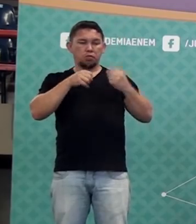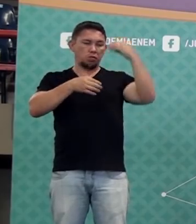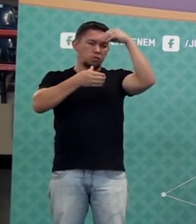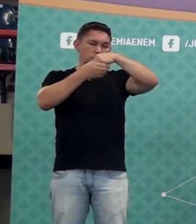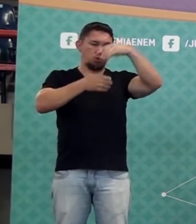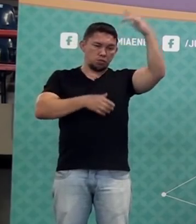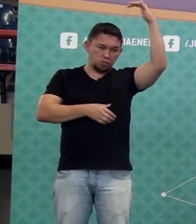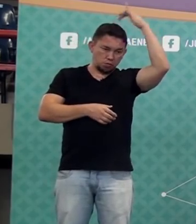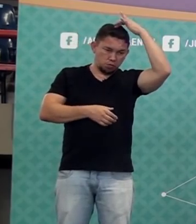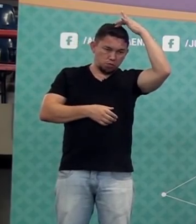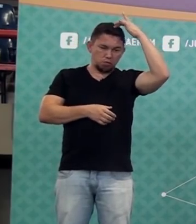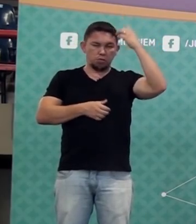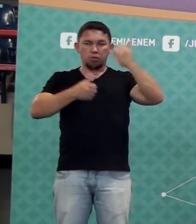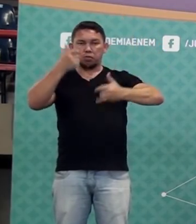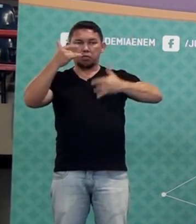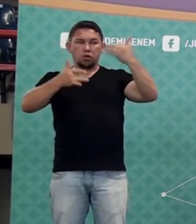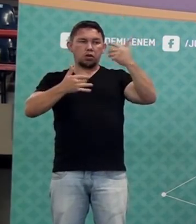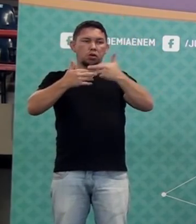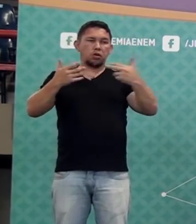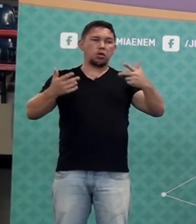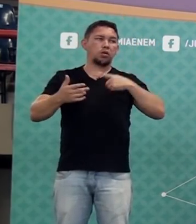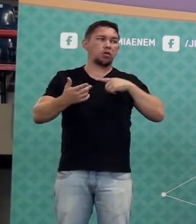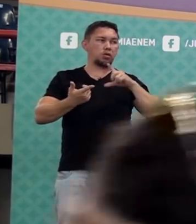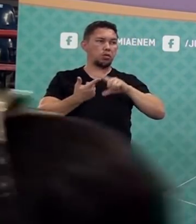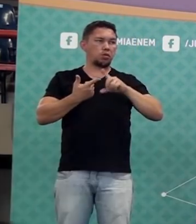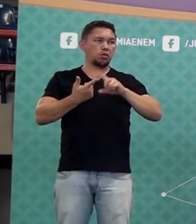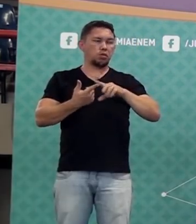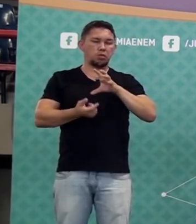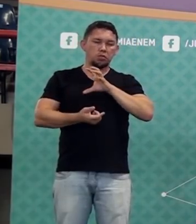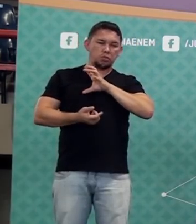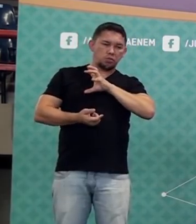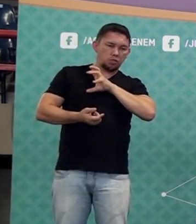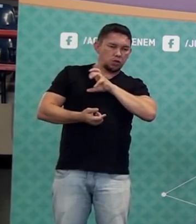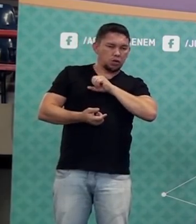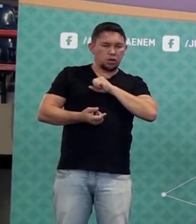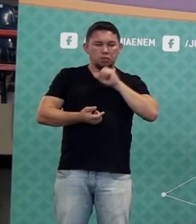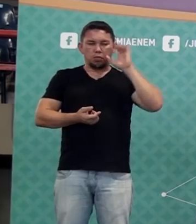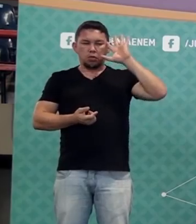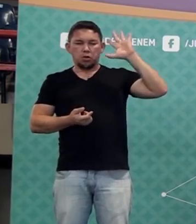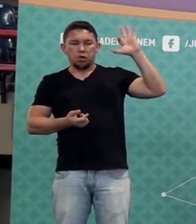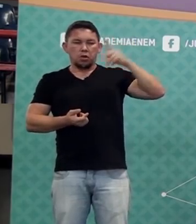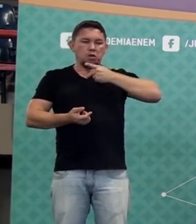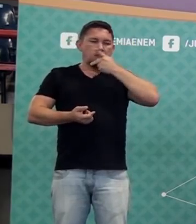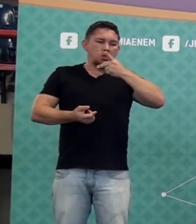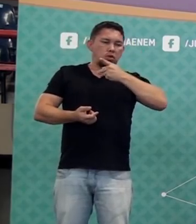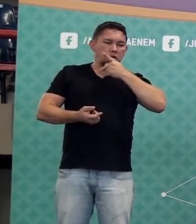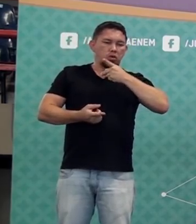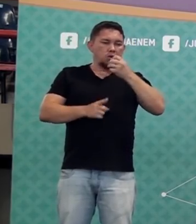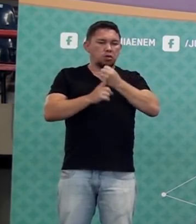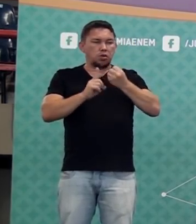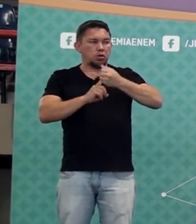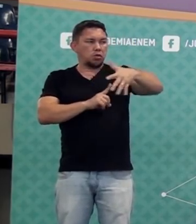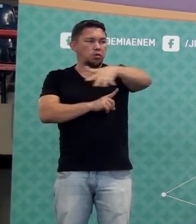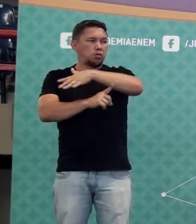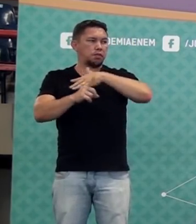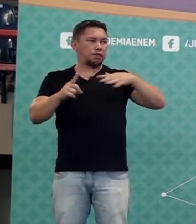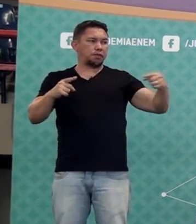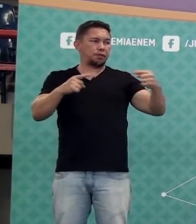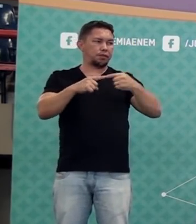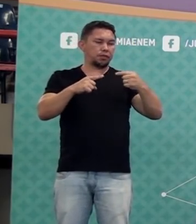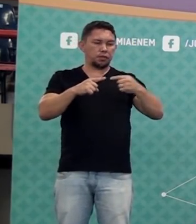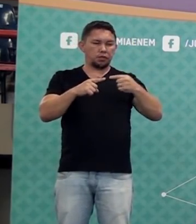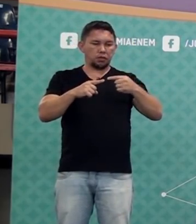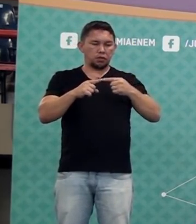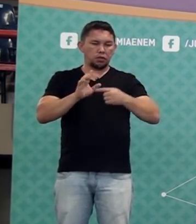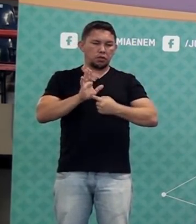Enfim, tem umas histórias muito bonitas, inclusive de amores platônicos, de sociedade platônica, de sociedade ideal,